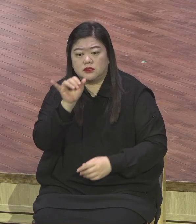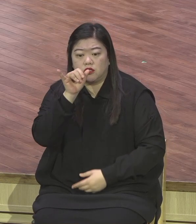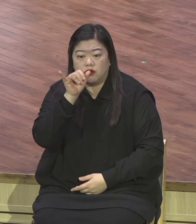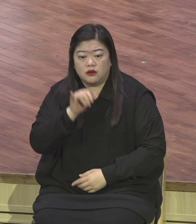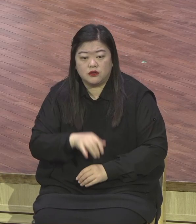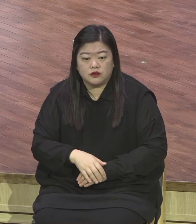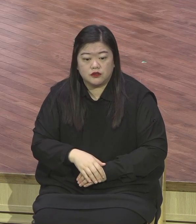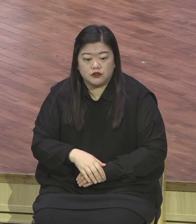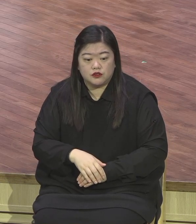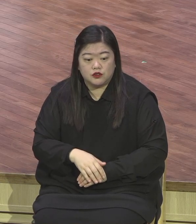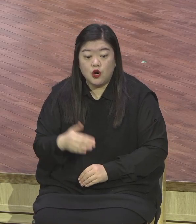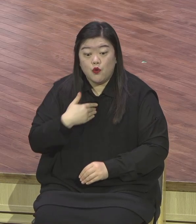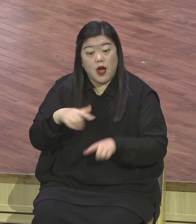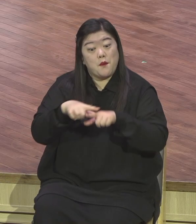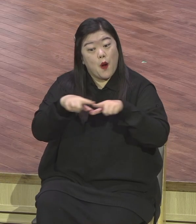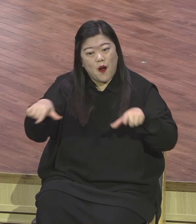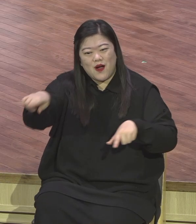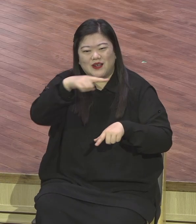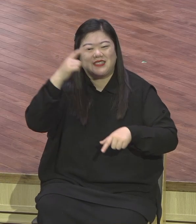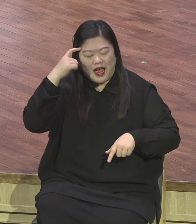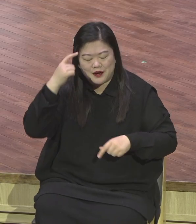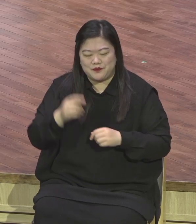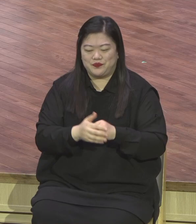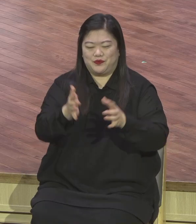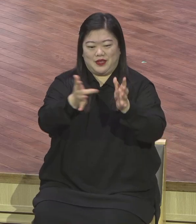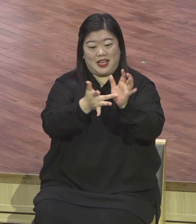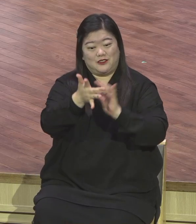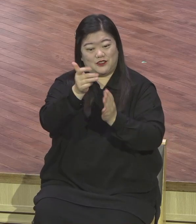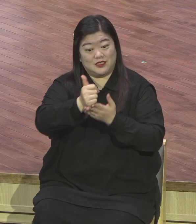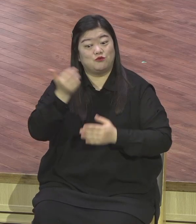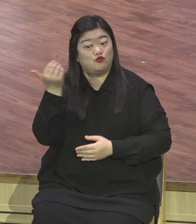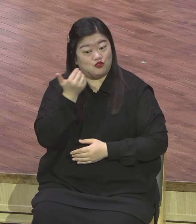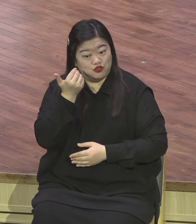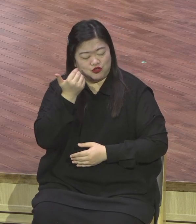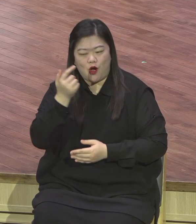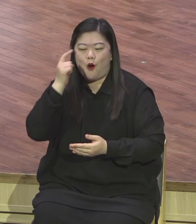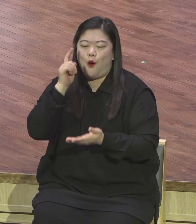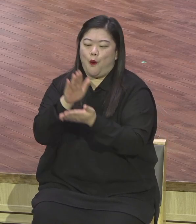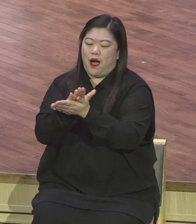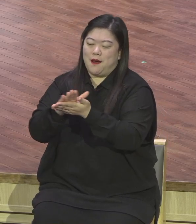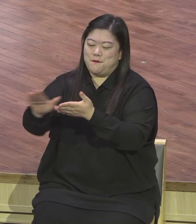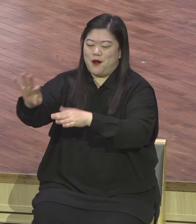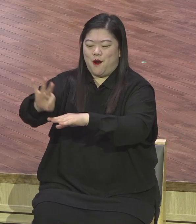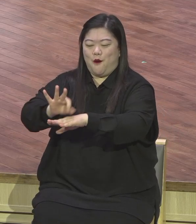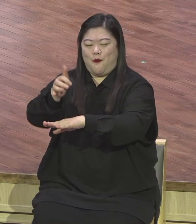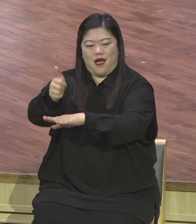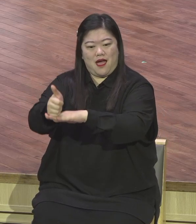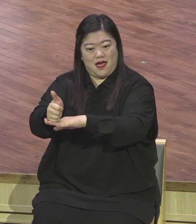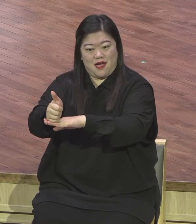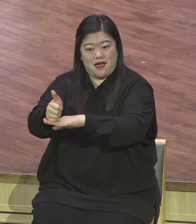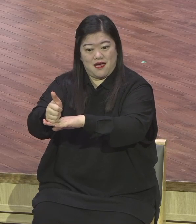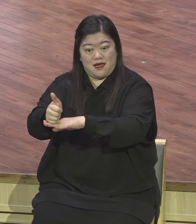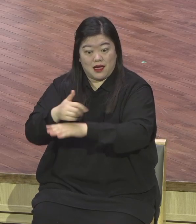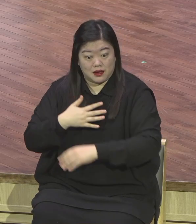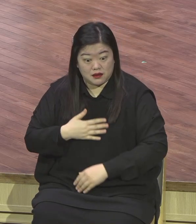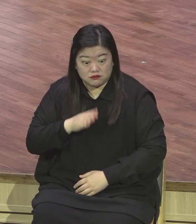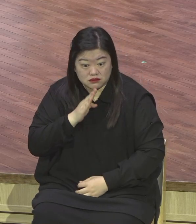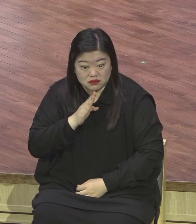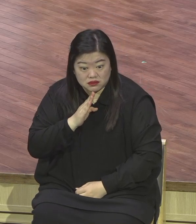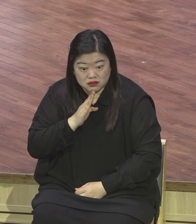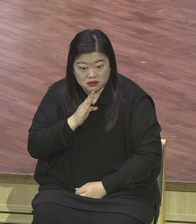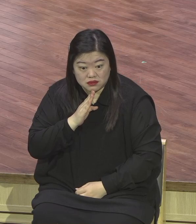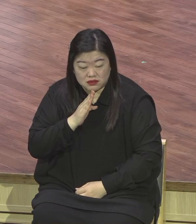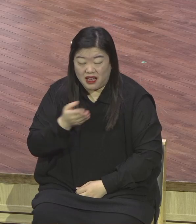우리가 생각하기에 예수님은 화평을 주러 오신 화평의 왕을 오신 분인데 갑자기